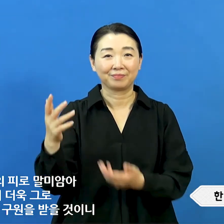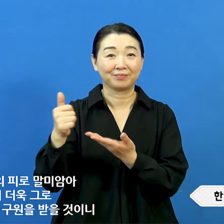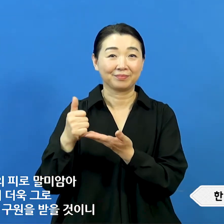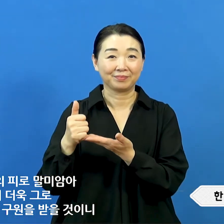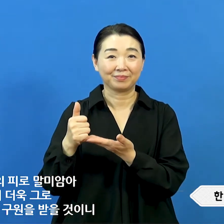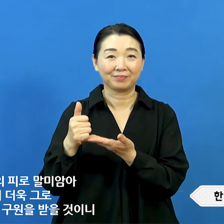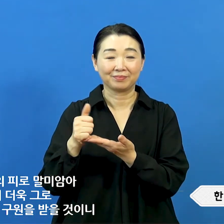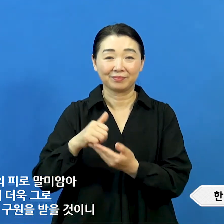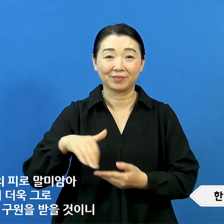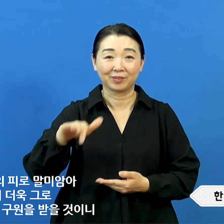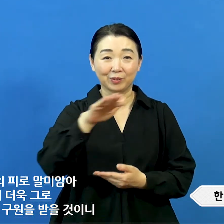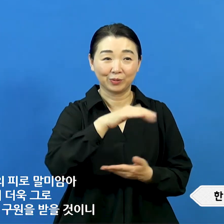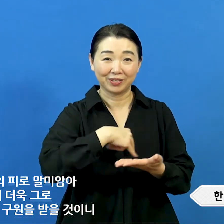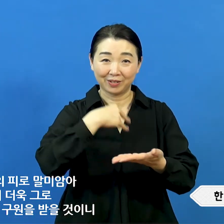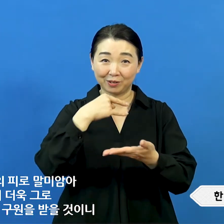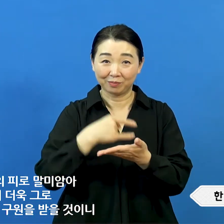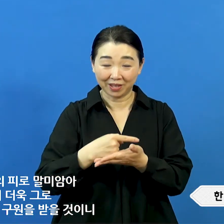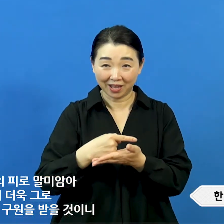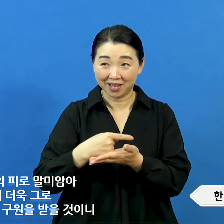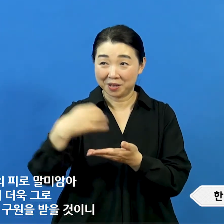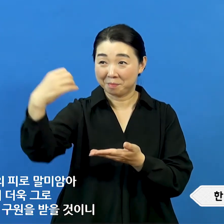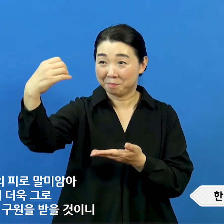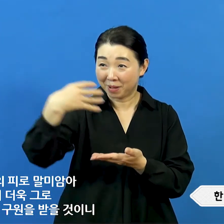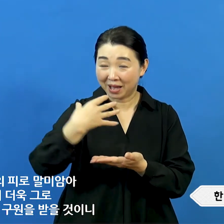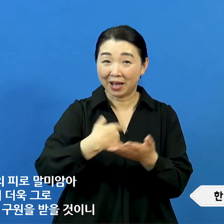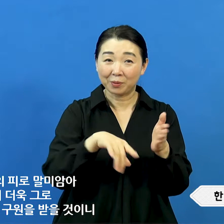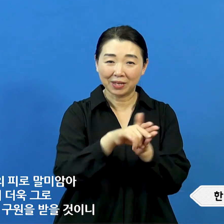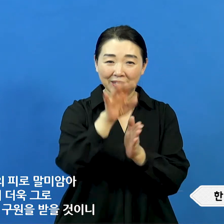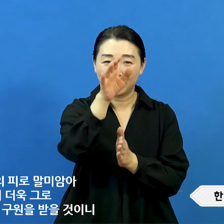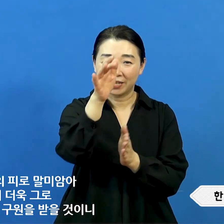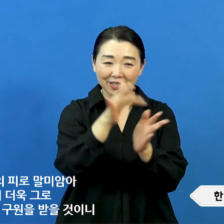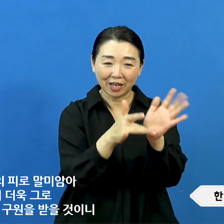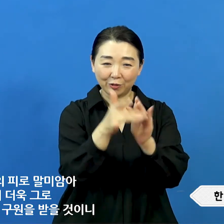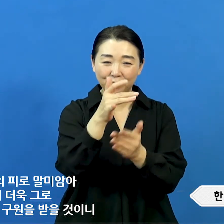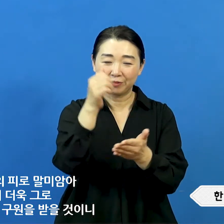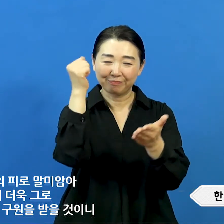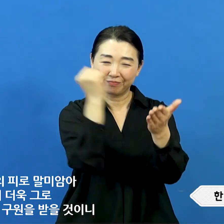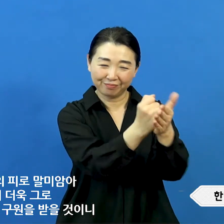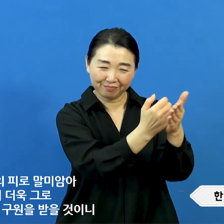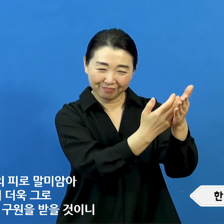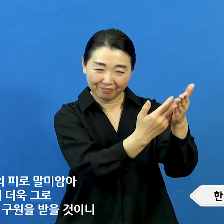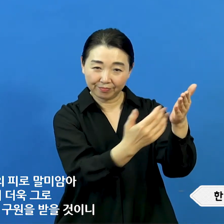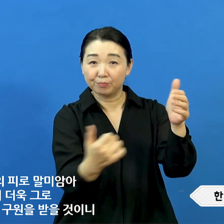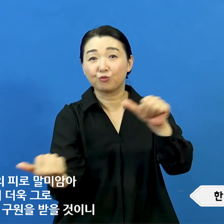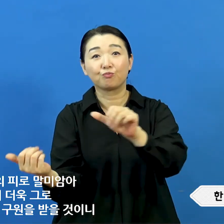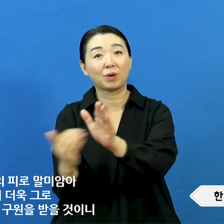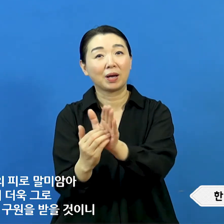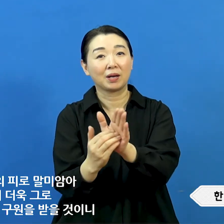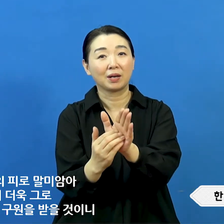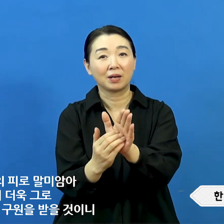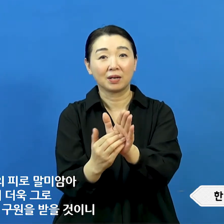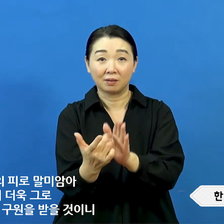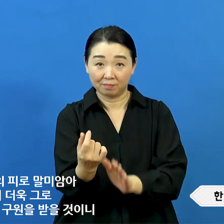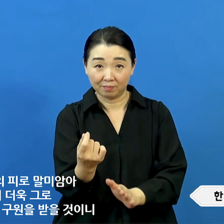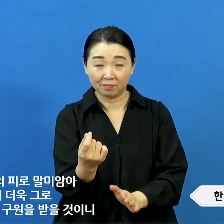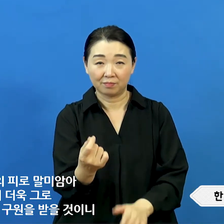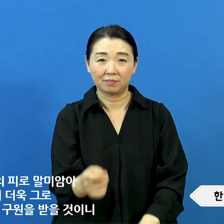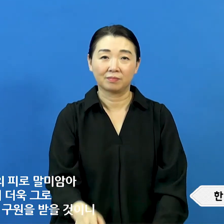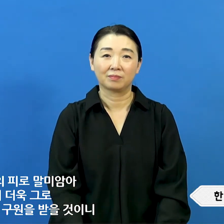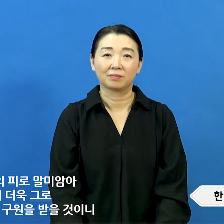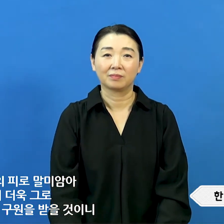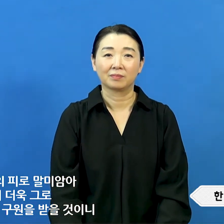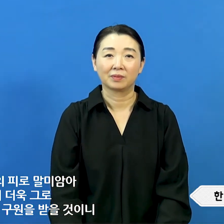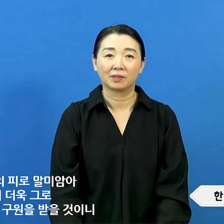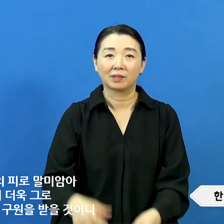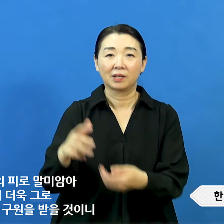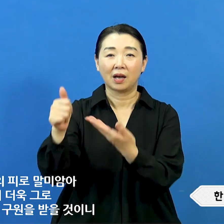하나님이 우리를 의롭다 하기 위해서 예수님을 피 흘려 죽게 하셨습니다. 그렇다면